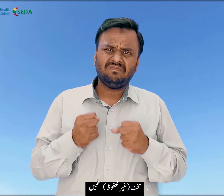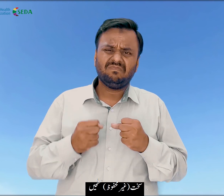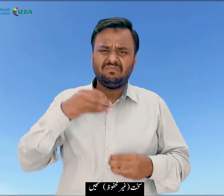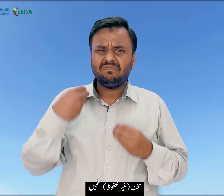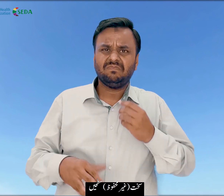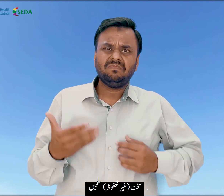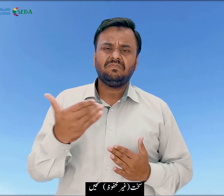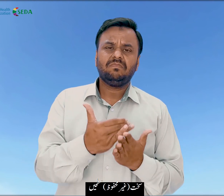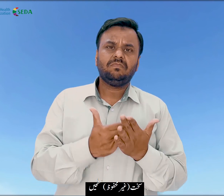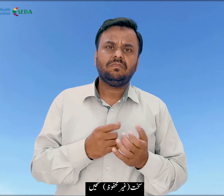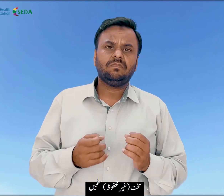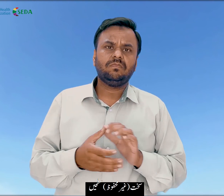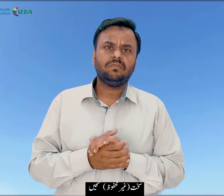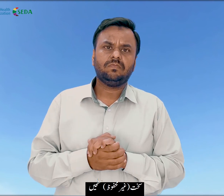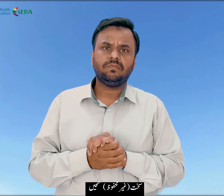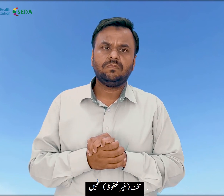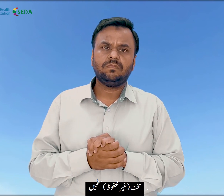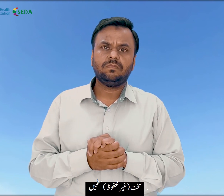سخت غیر محفوظ سطحیں۔